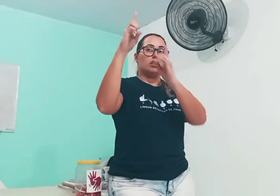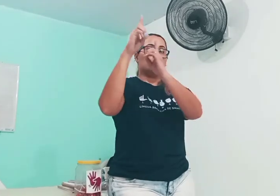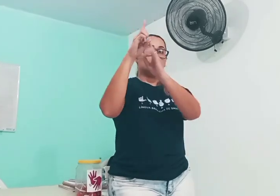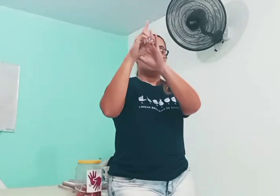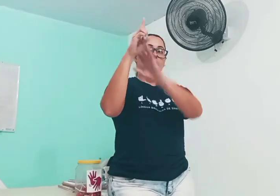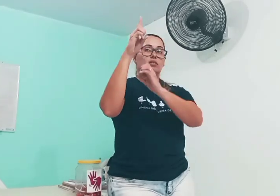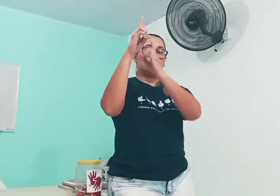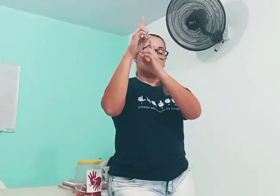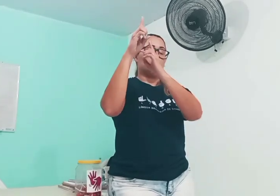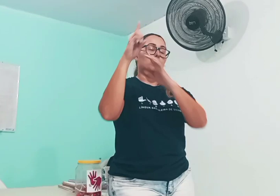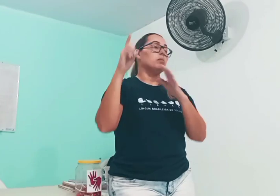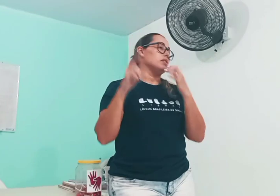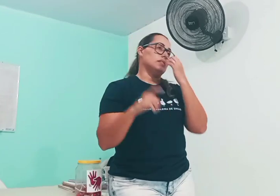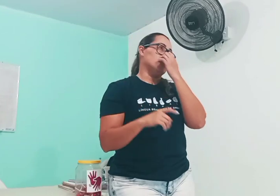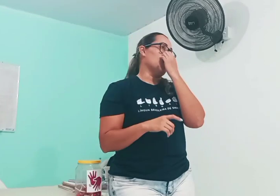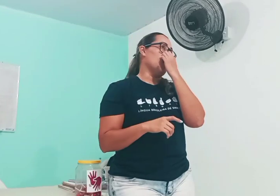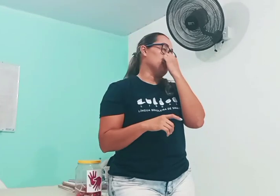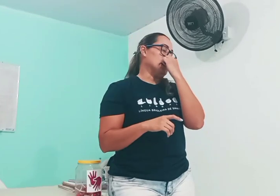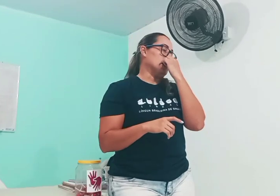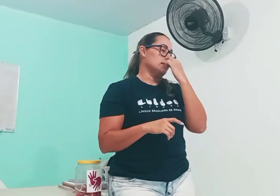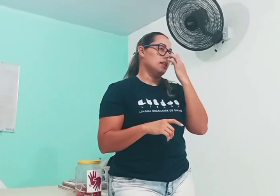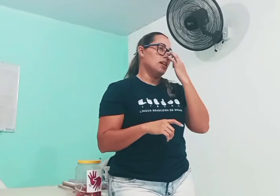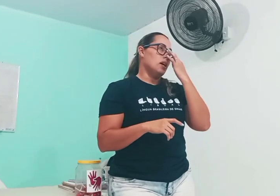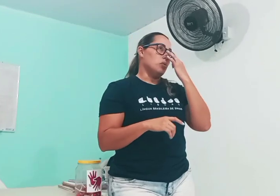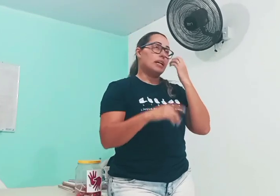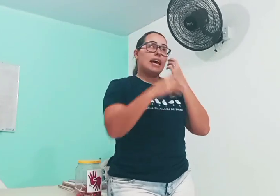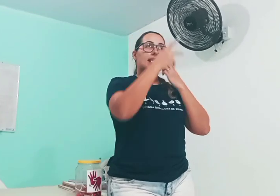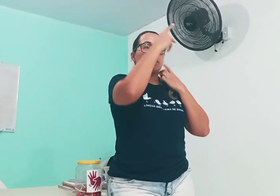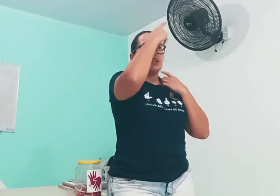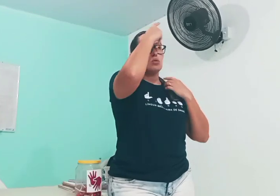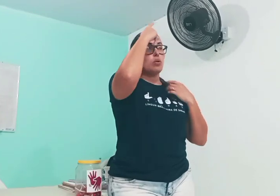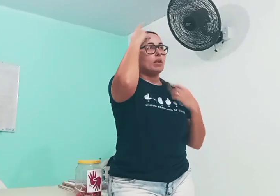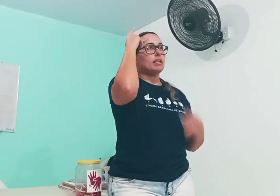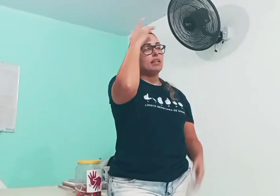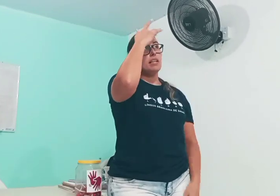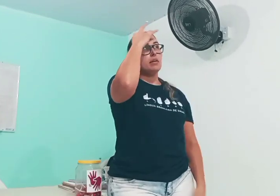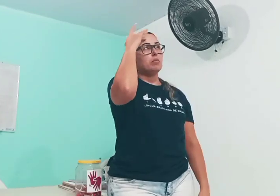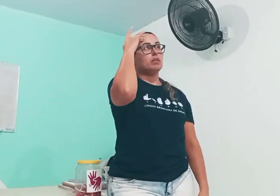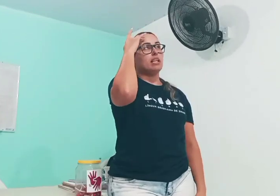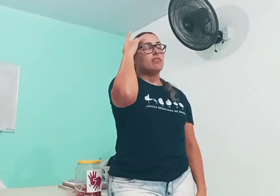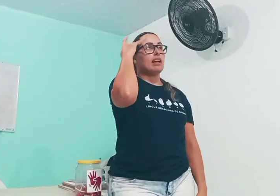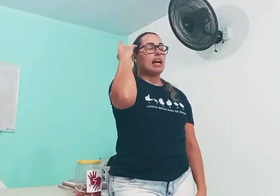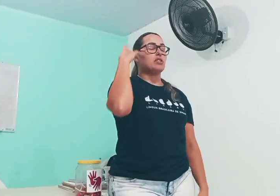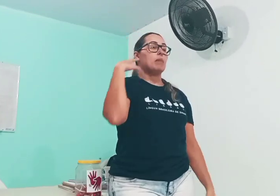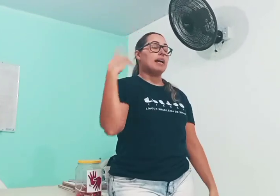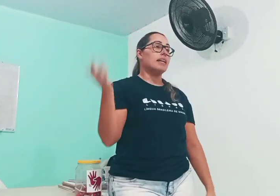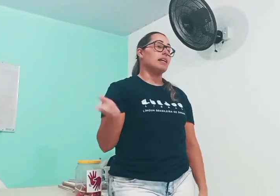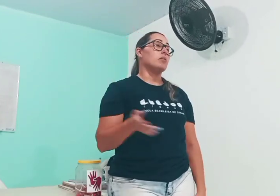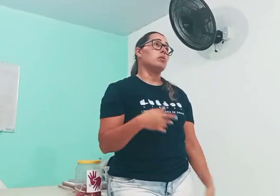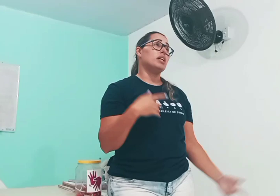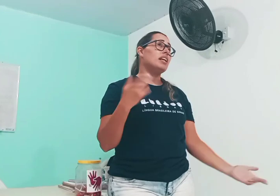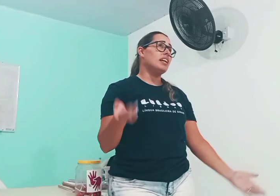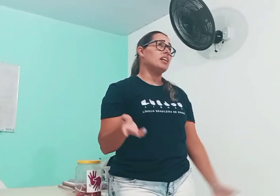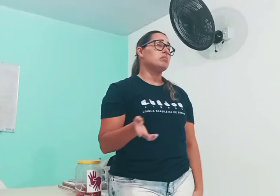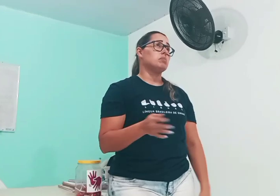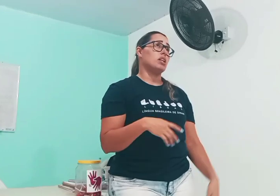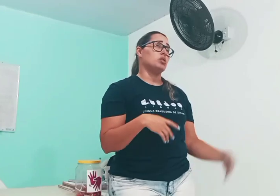Deus. Né? Não combina. Porque essa pessoa aqui poderia falar de Maria, poderia, né, de